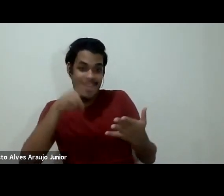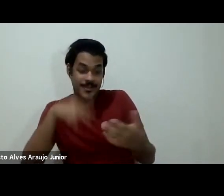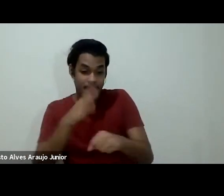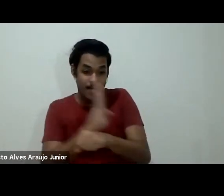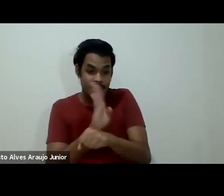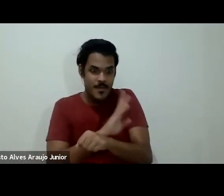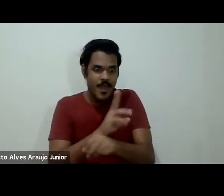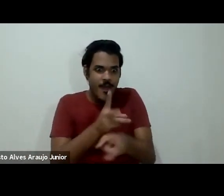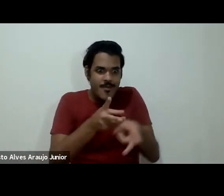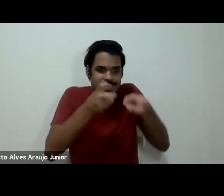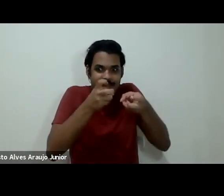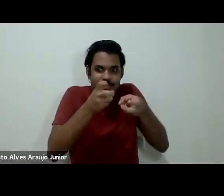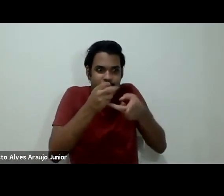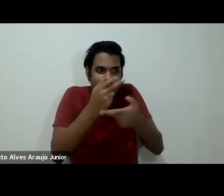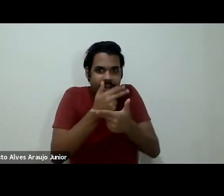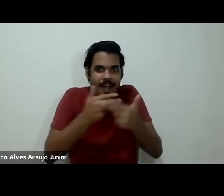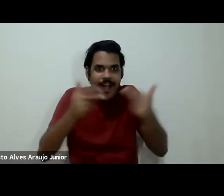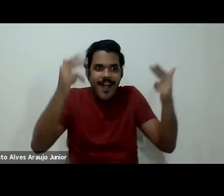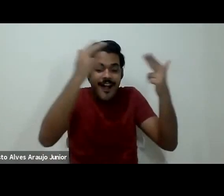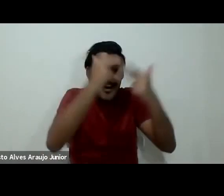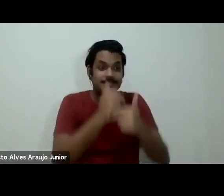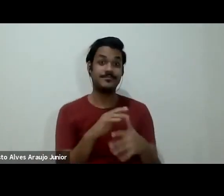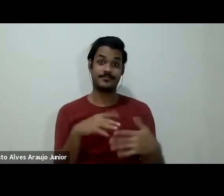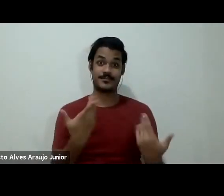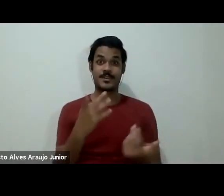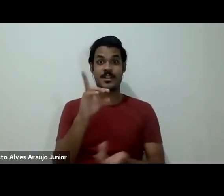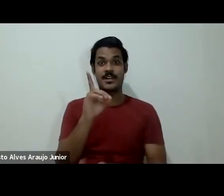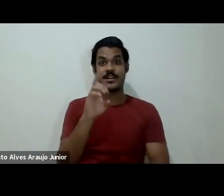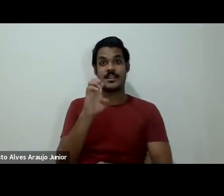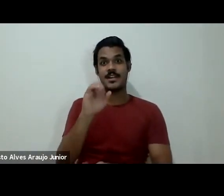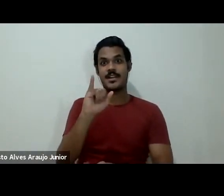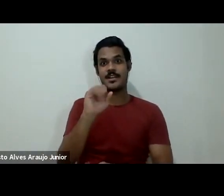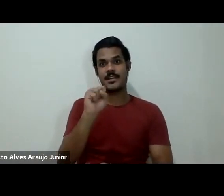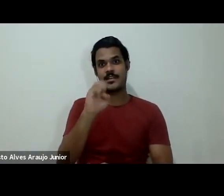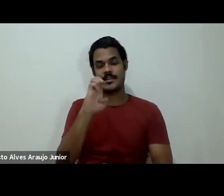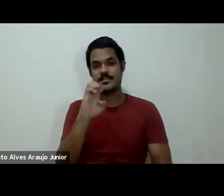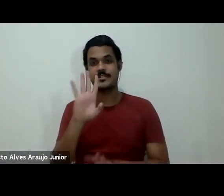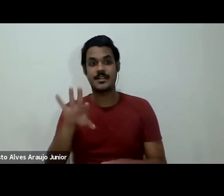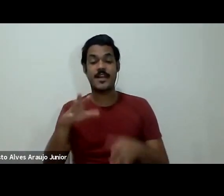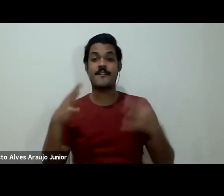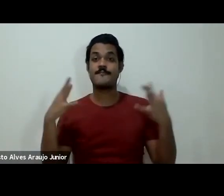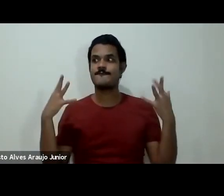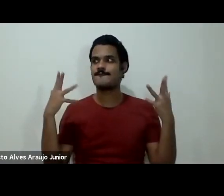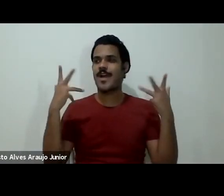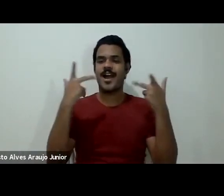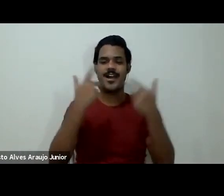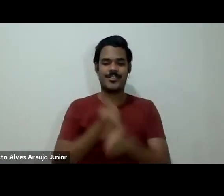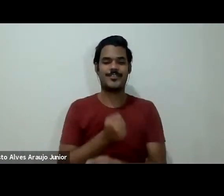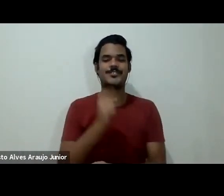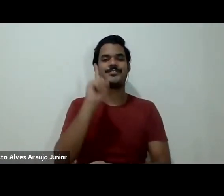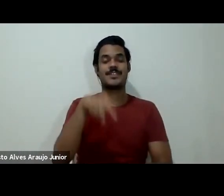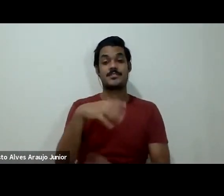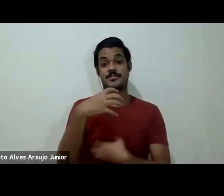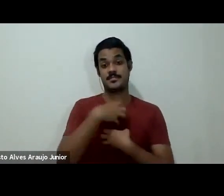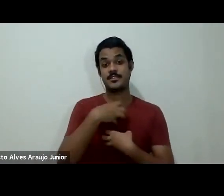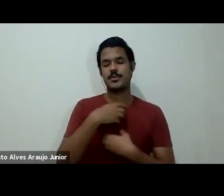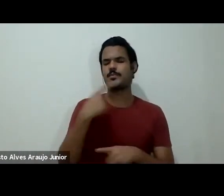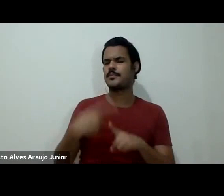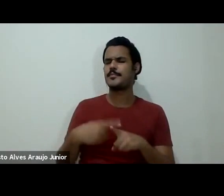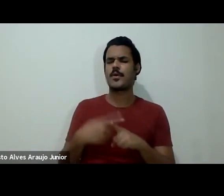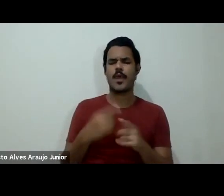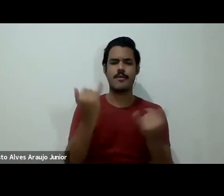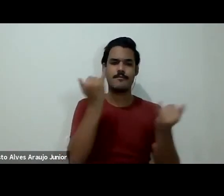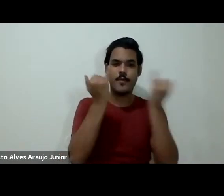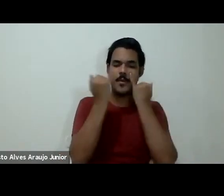Deise Medina responde, né? Fantástico Isso, porque é uma gama de informações